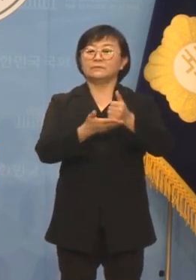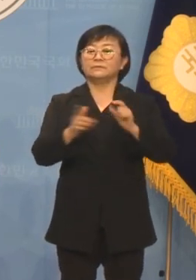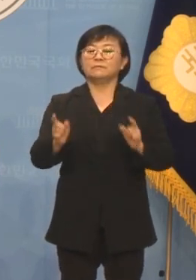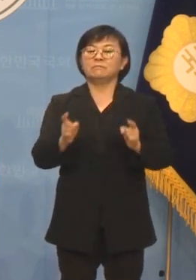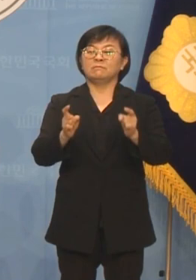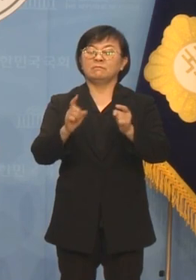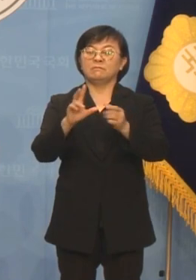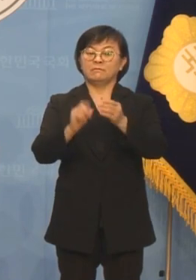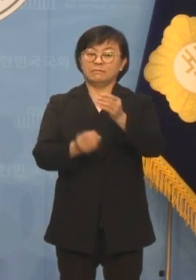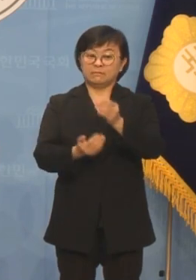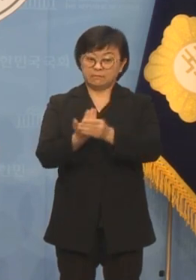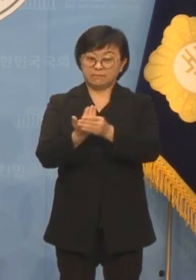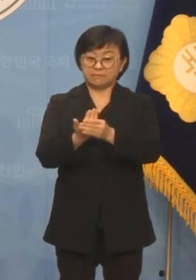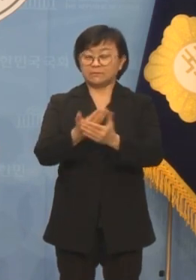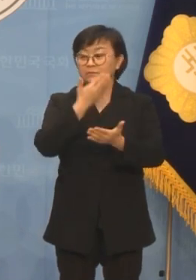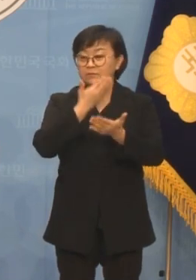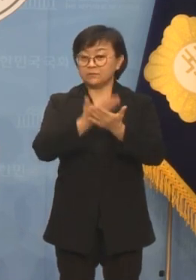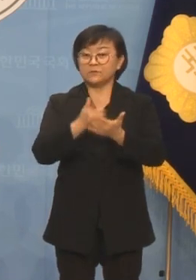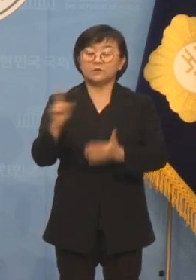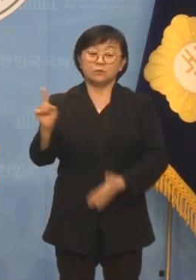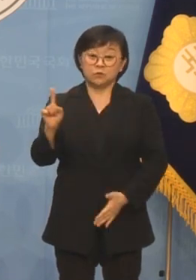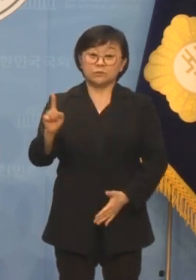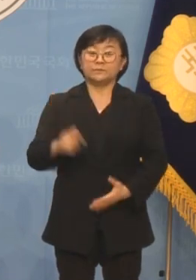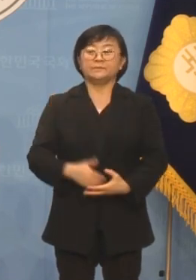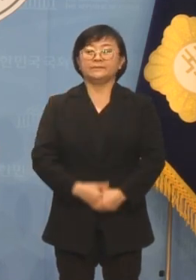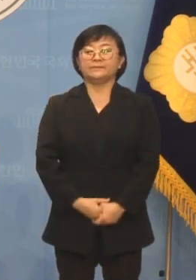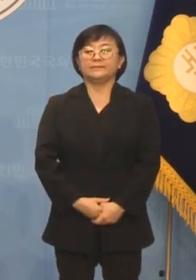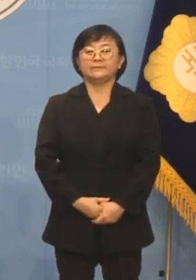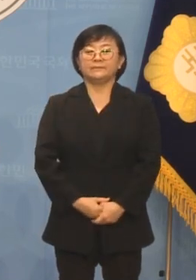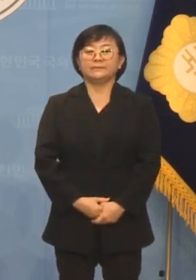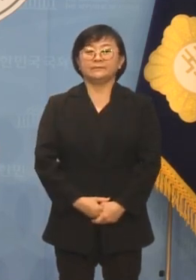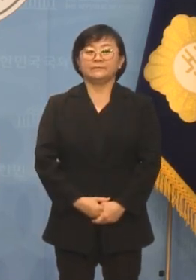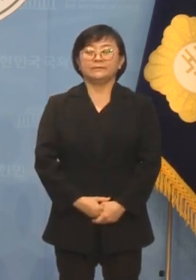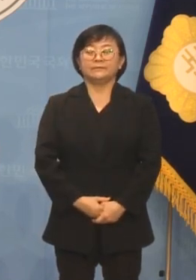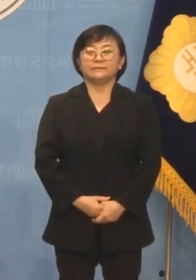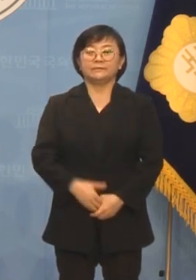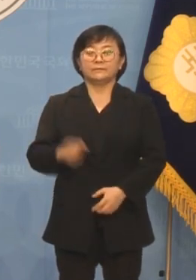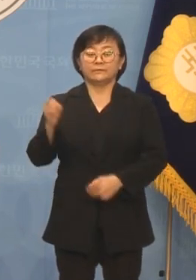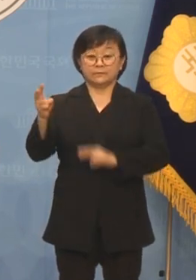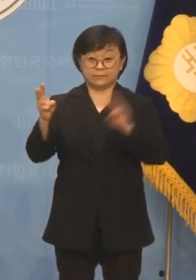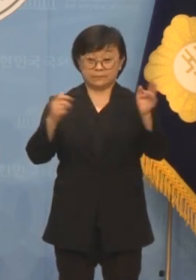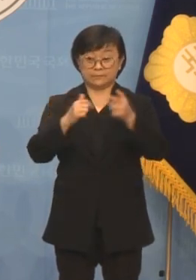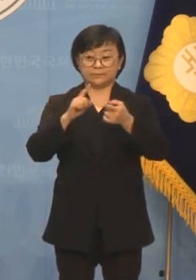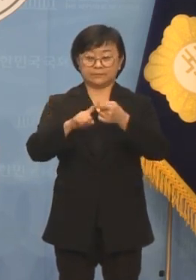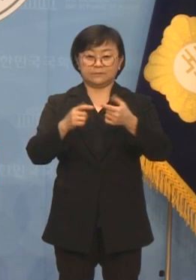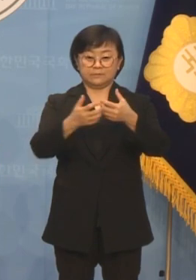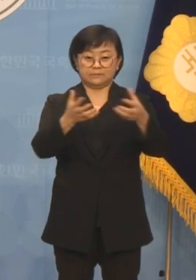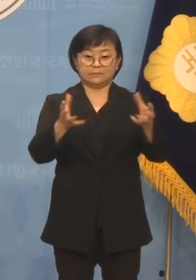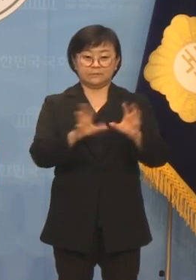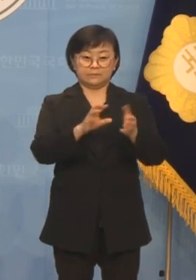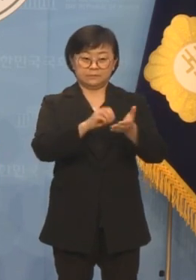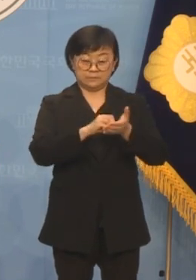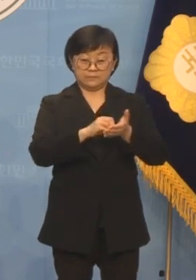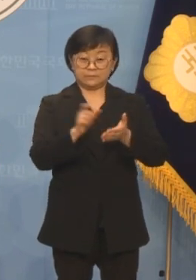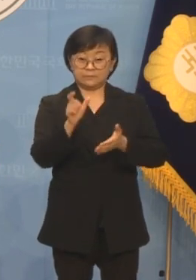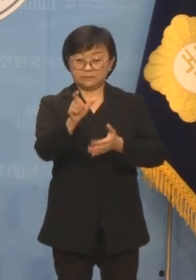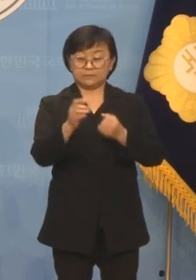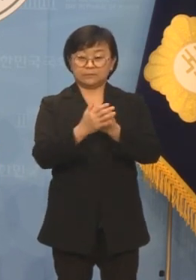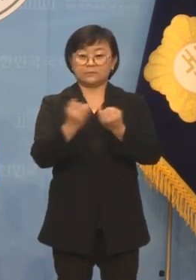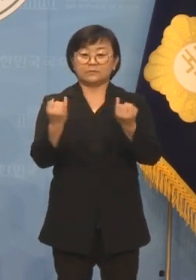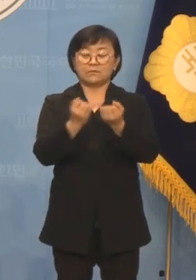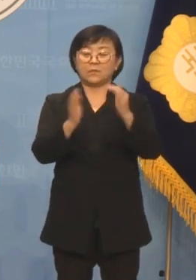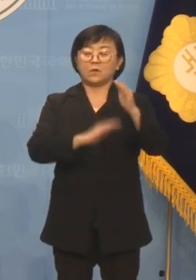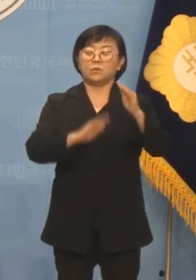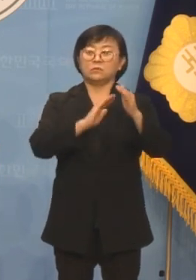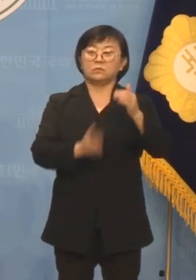속에서 모두 중요한 것을 놓치고 있습니다. 바로 양당이 당원에까지 명시한 여성